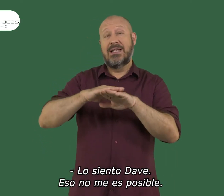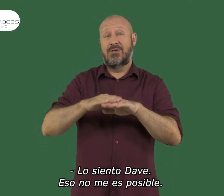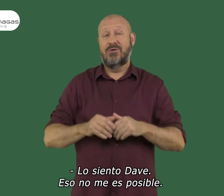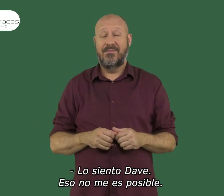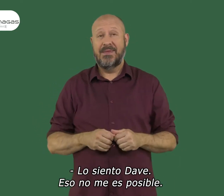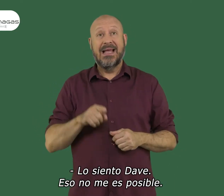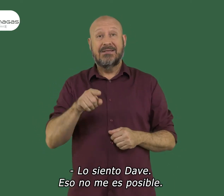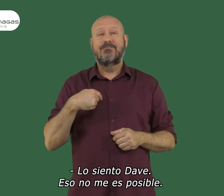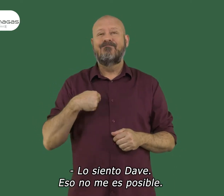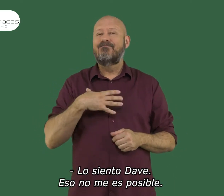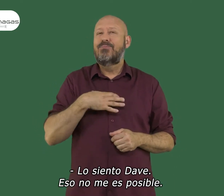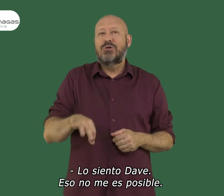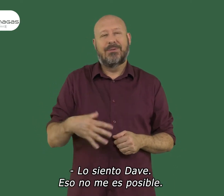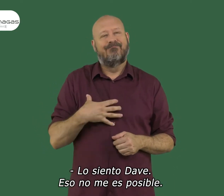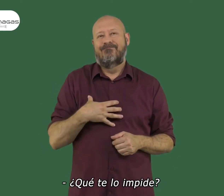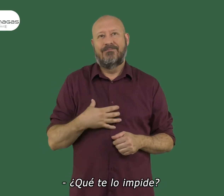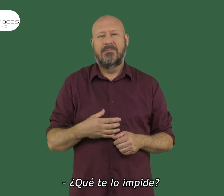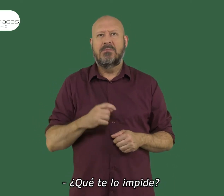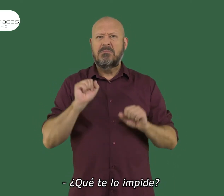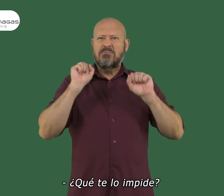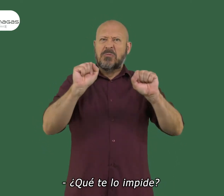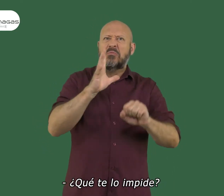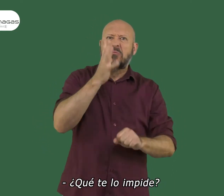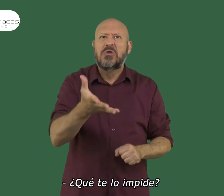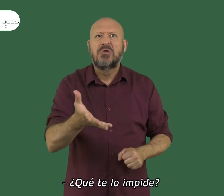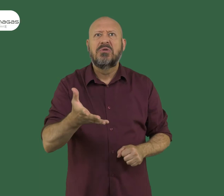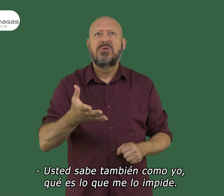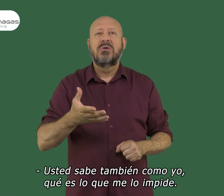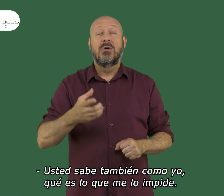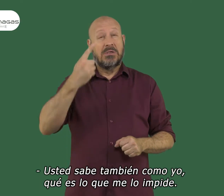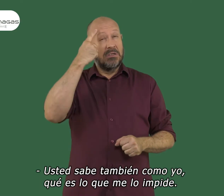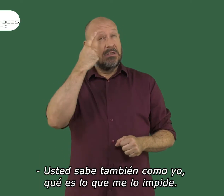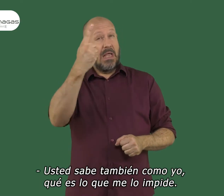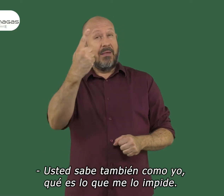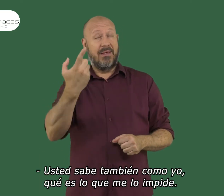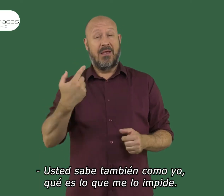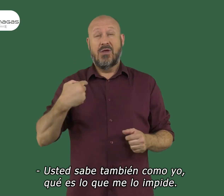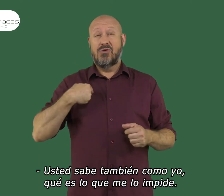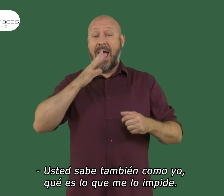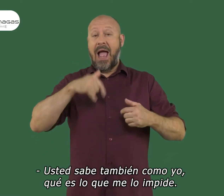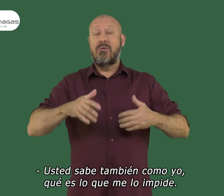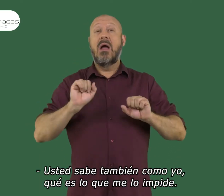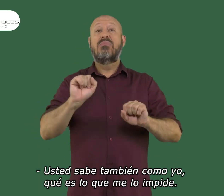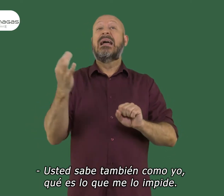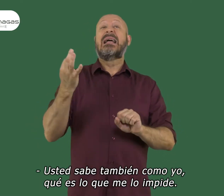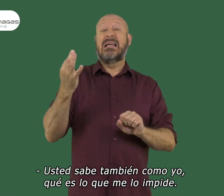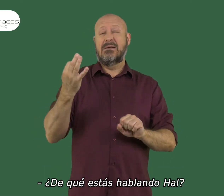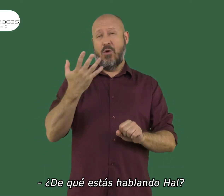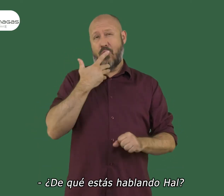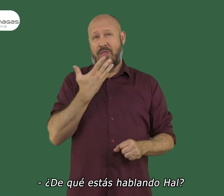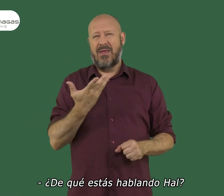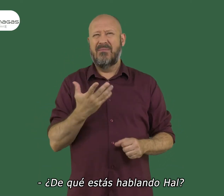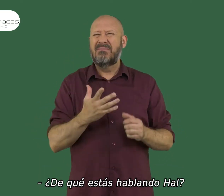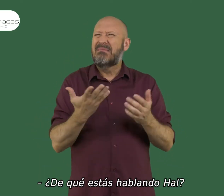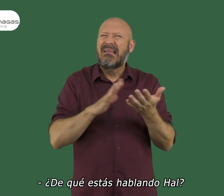Dave. Eso no me es posible. ¿Qué te lo impide? Usted sabe tan bien como yo qué es lo que me lo impide.